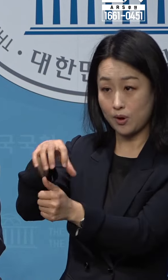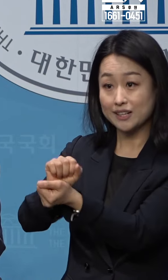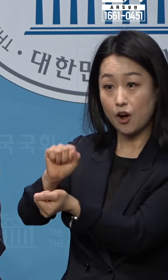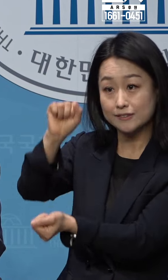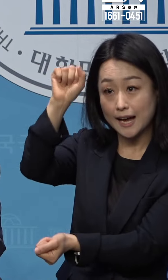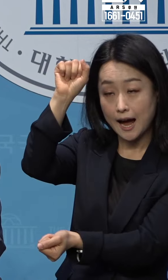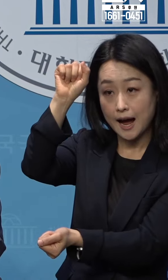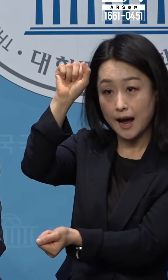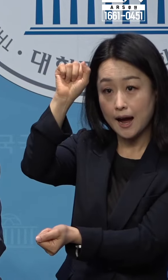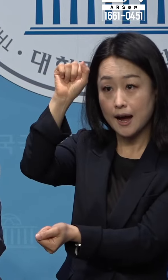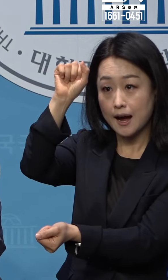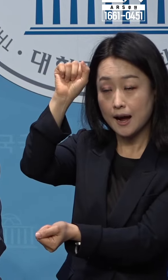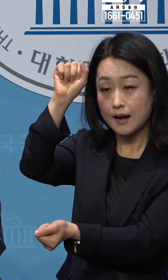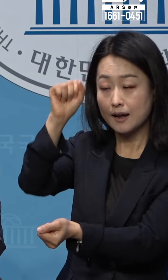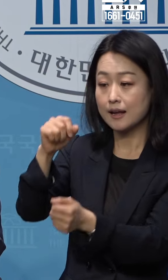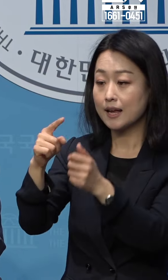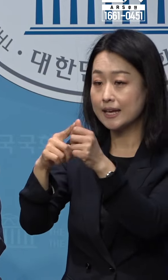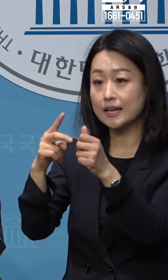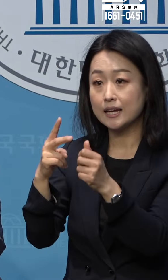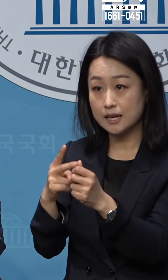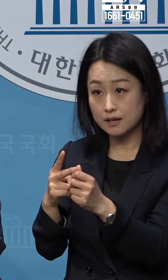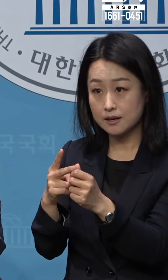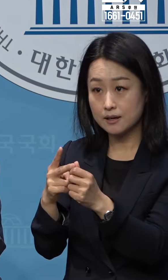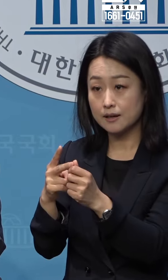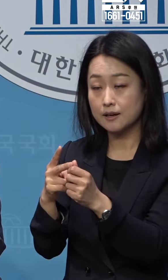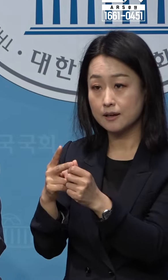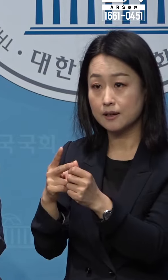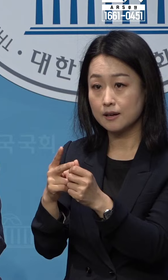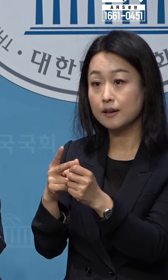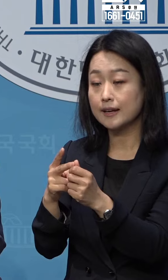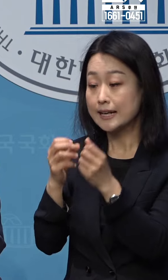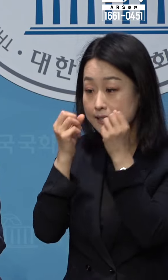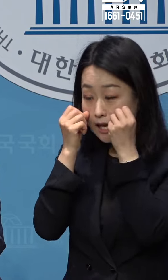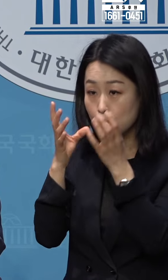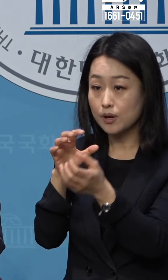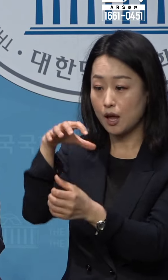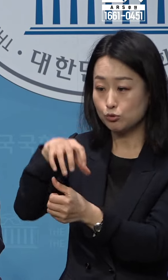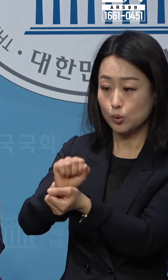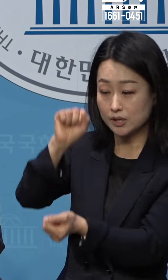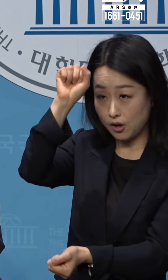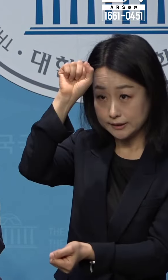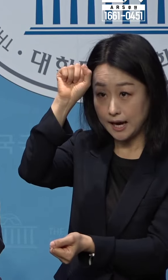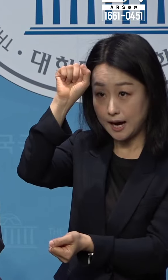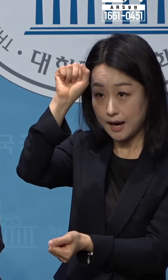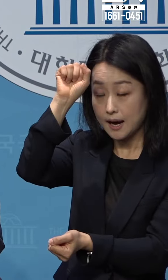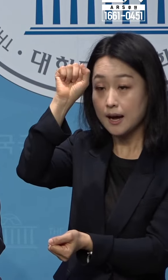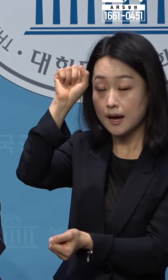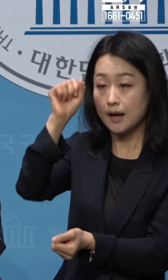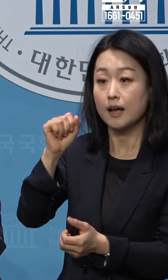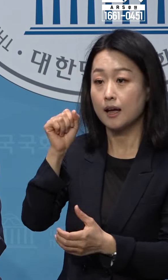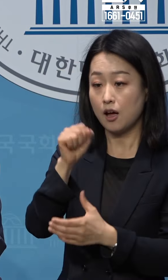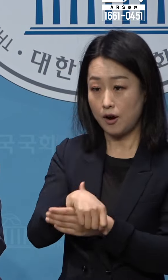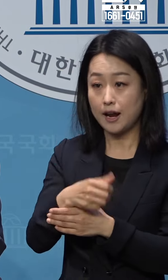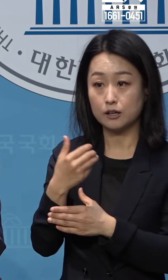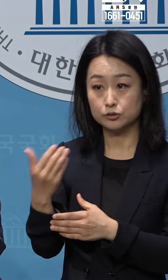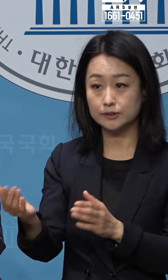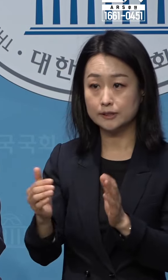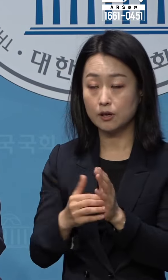구속영장을 2회나 두 번이나 새로 발하였습니다 이런 경우는